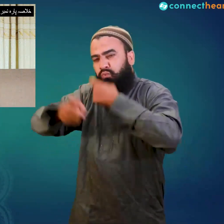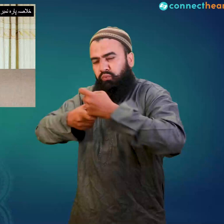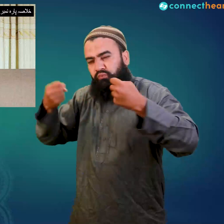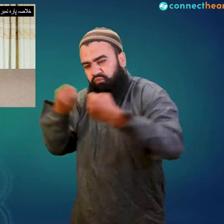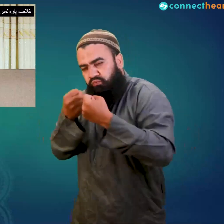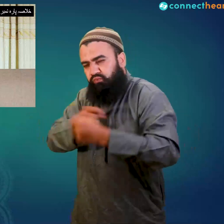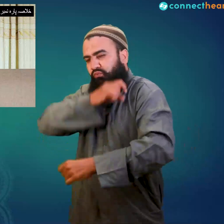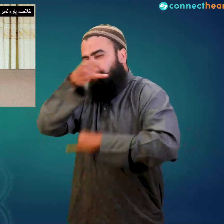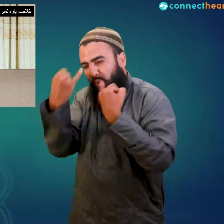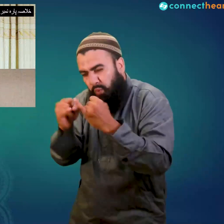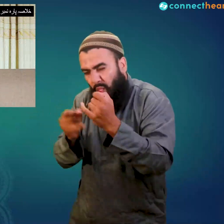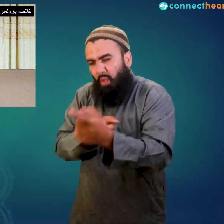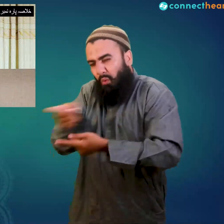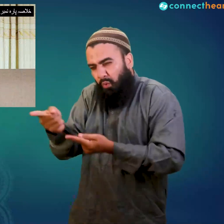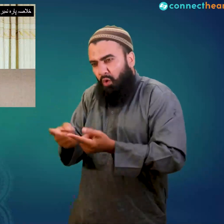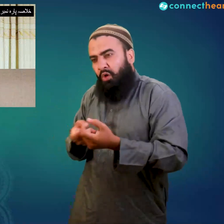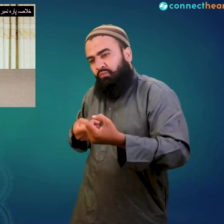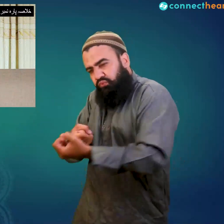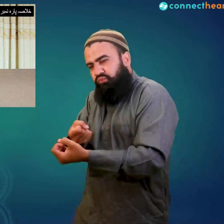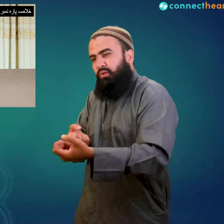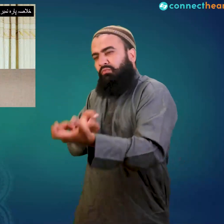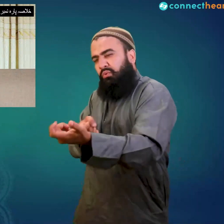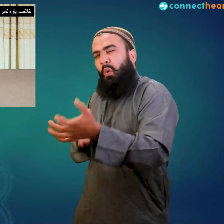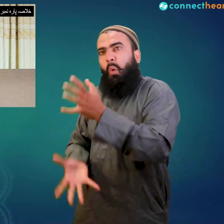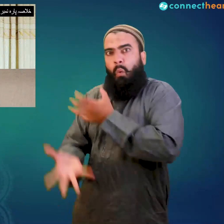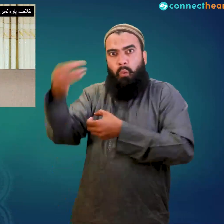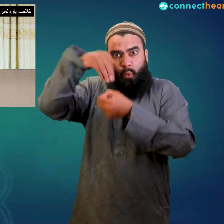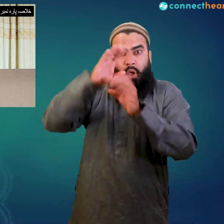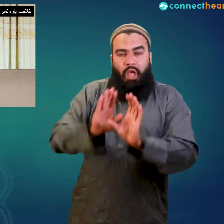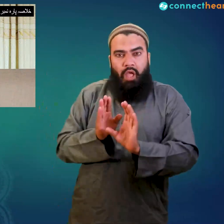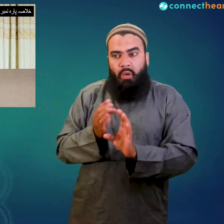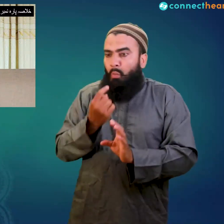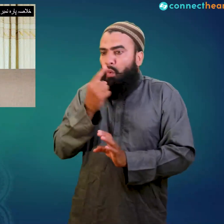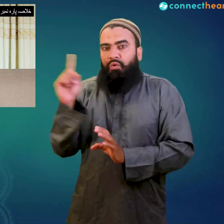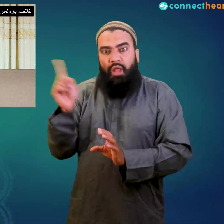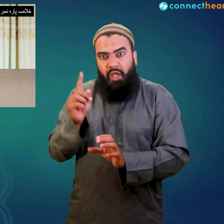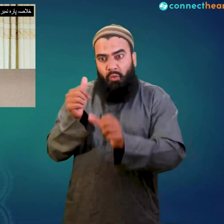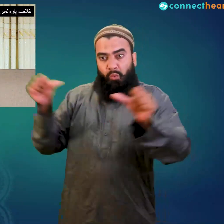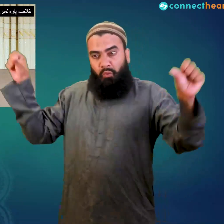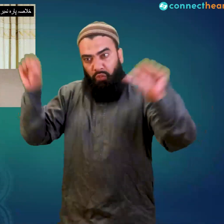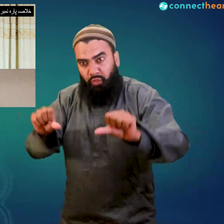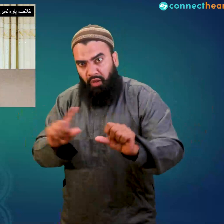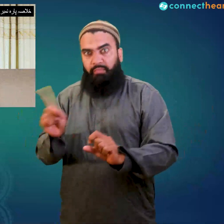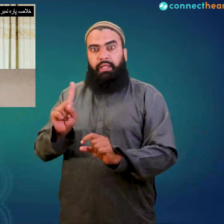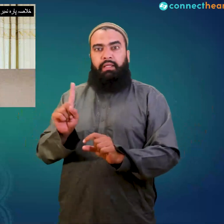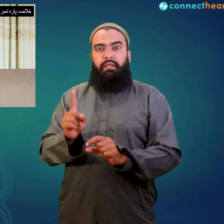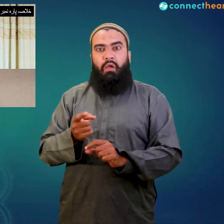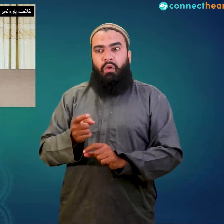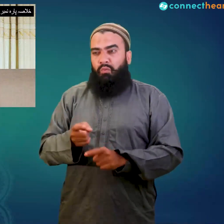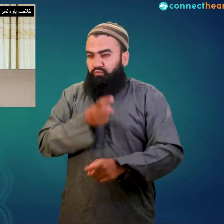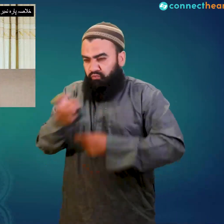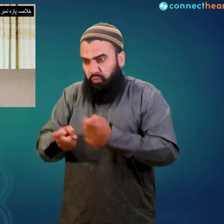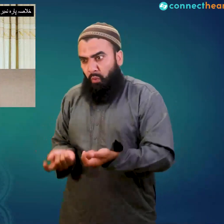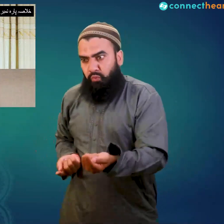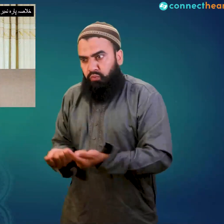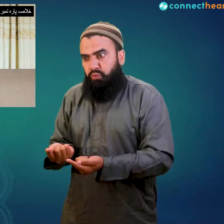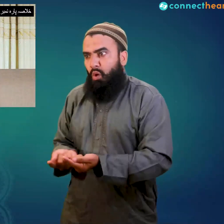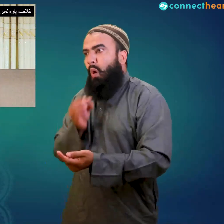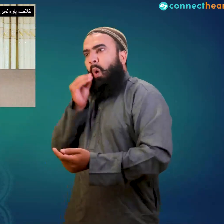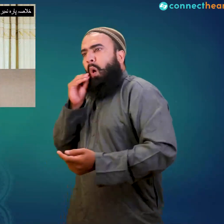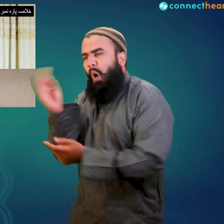کریں۔ علو سے مراد تکبر ہے، اور فساد سے مراد لوگوں پر ظلم کرنا، یعنی اپنی ذات